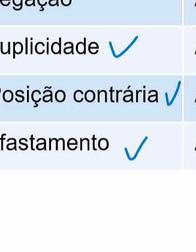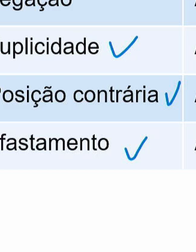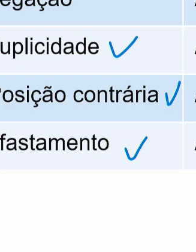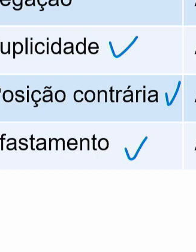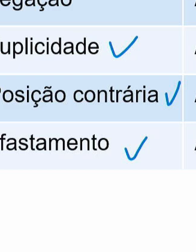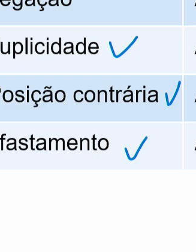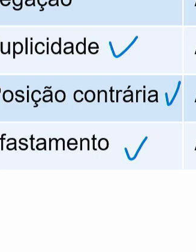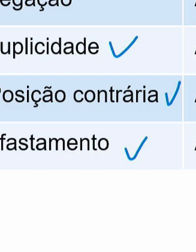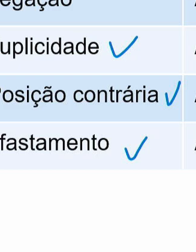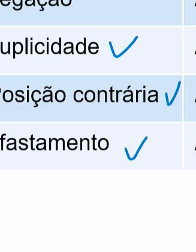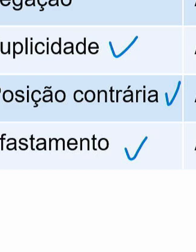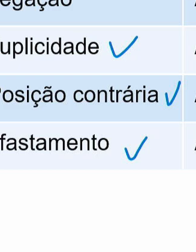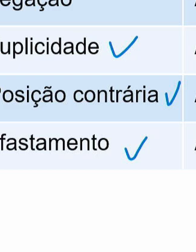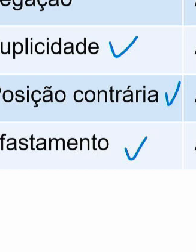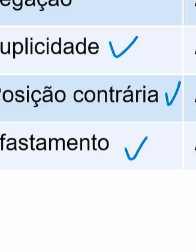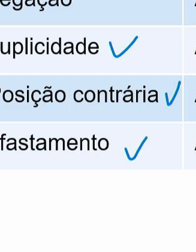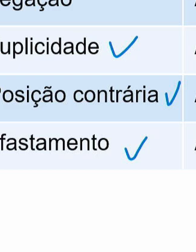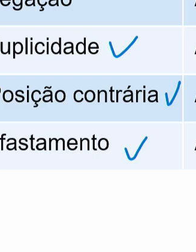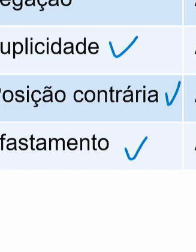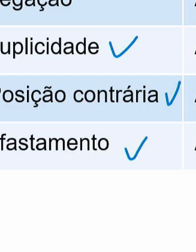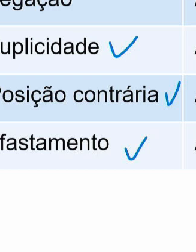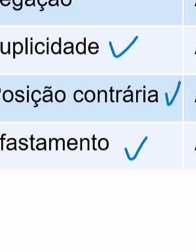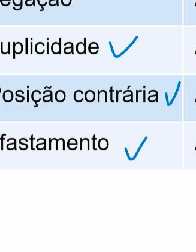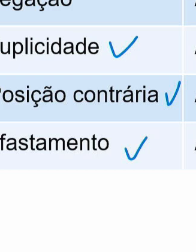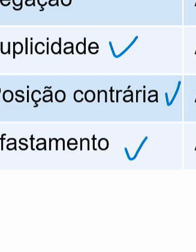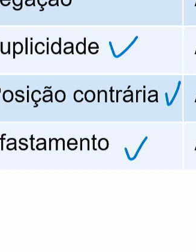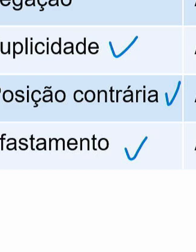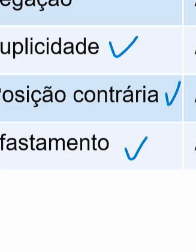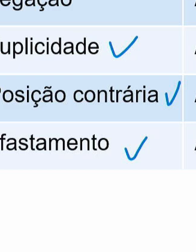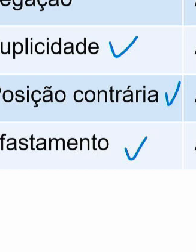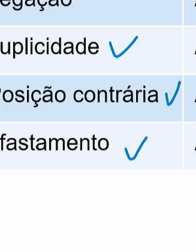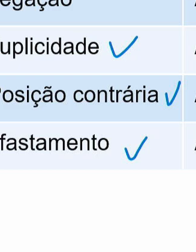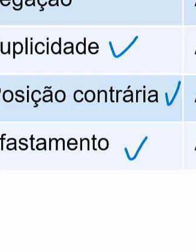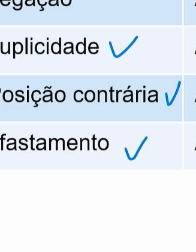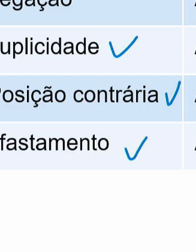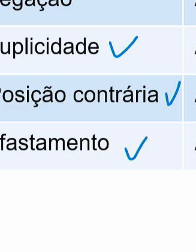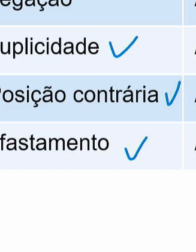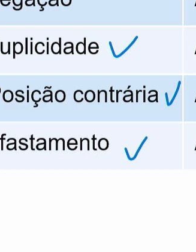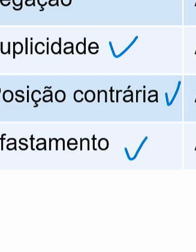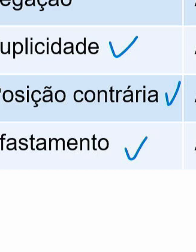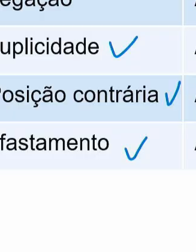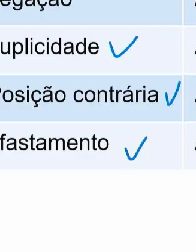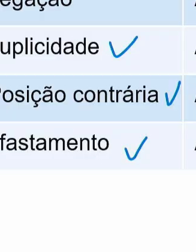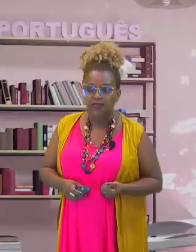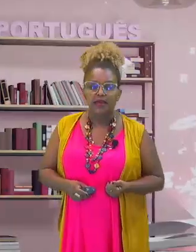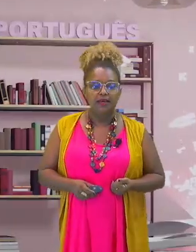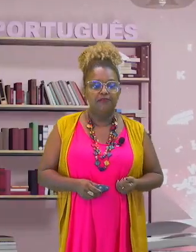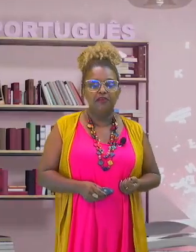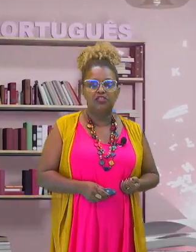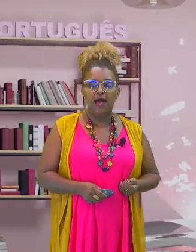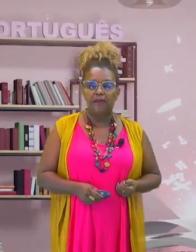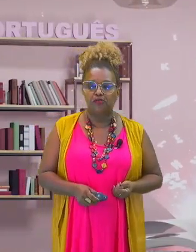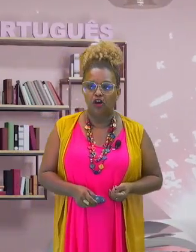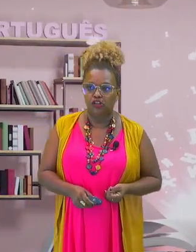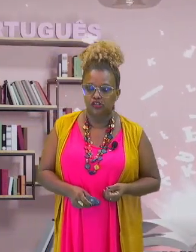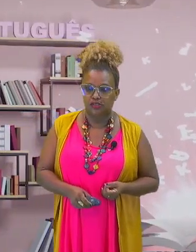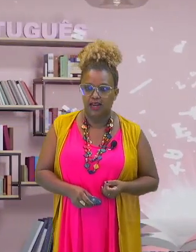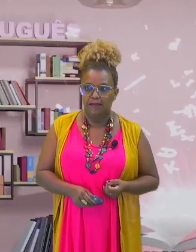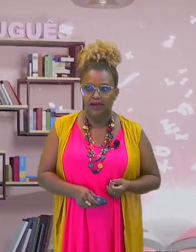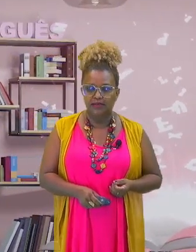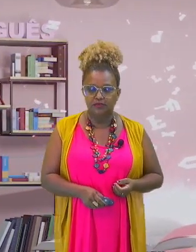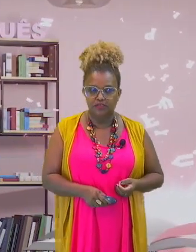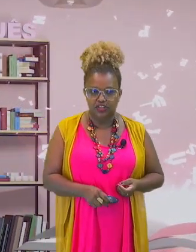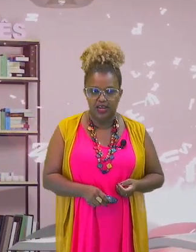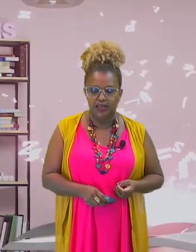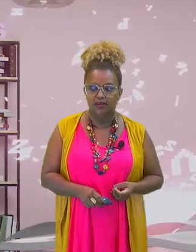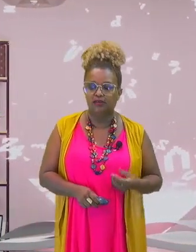para estudo Beleza então Aqui termina a explicação né da aula e vamos lá para o nosso